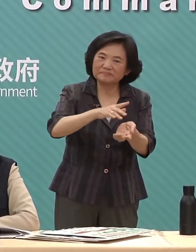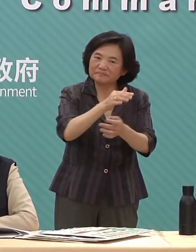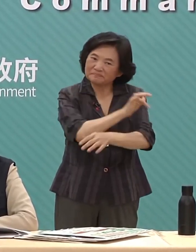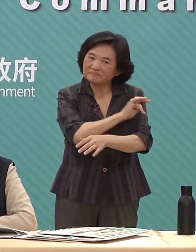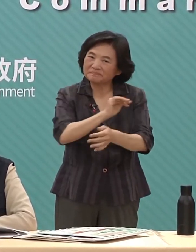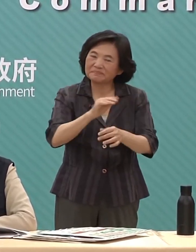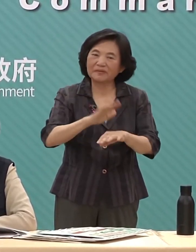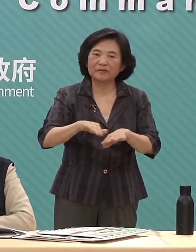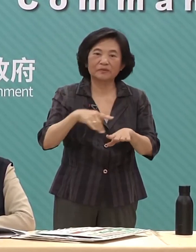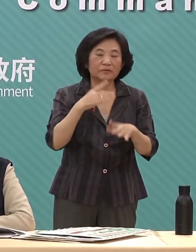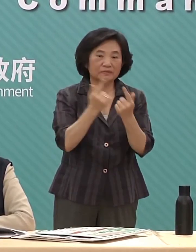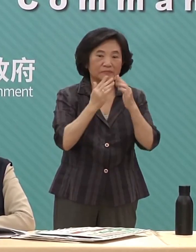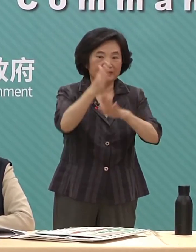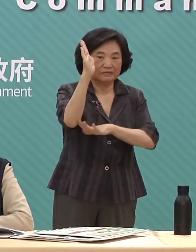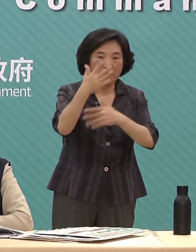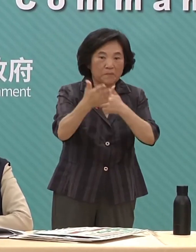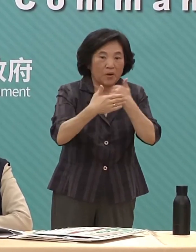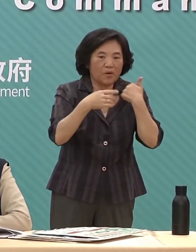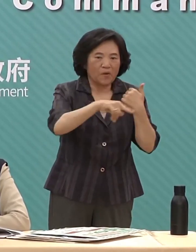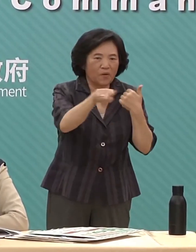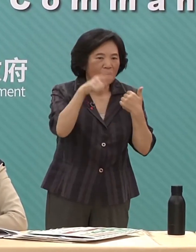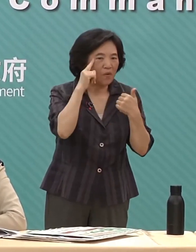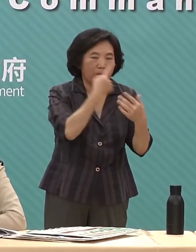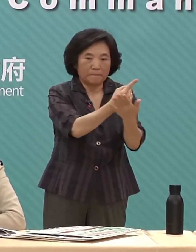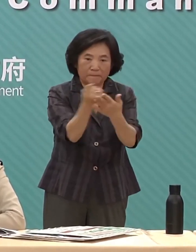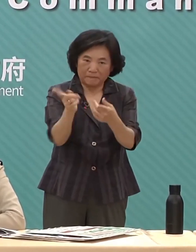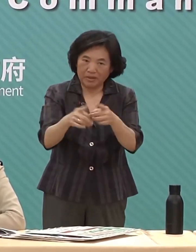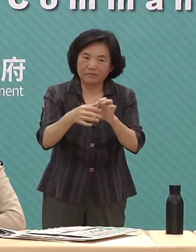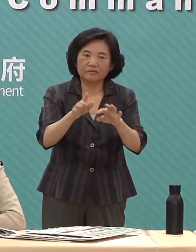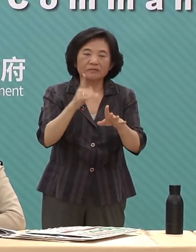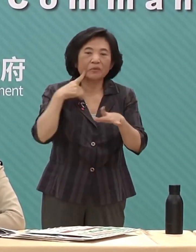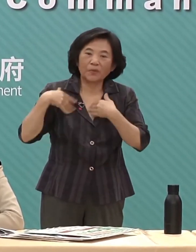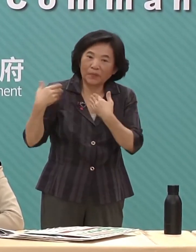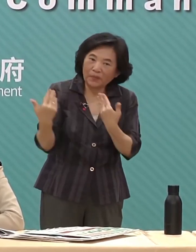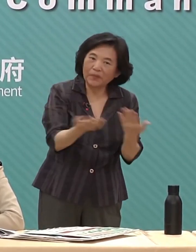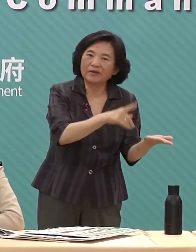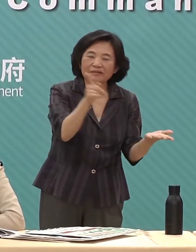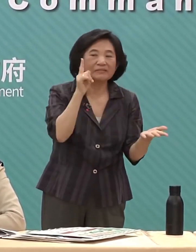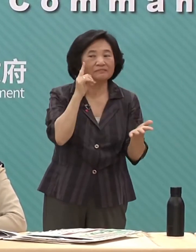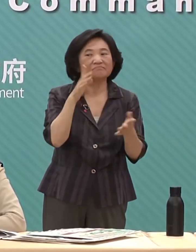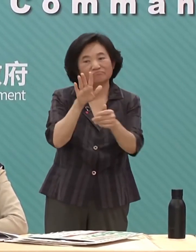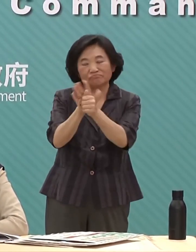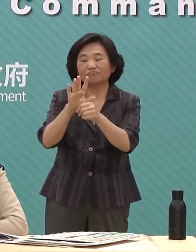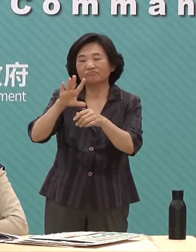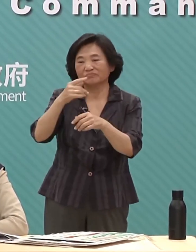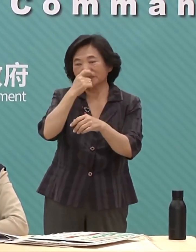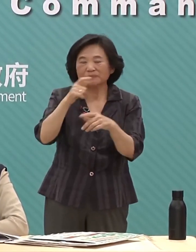欢迎所有支持台北市政府同仁的任何人都欢迎他们对市政府的支持。